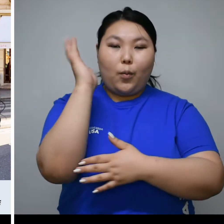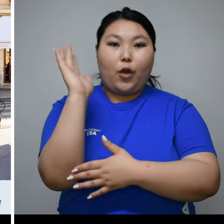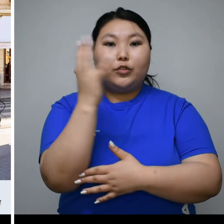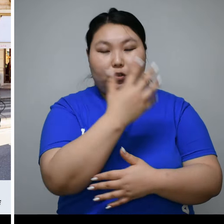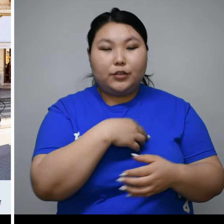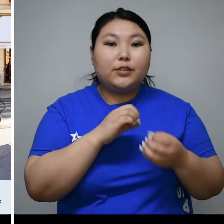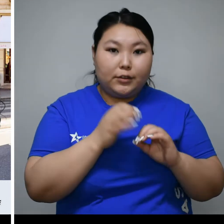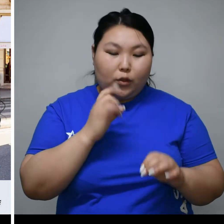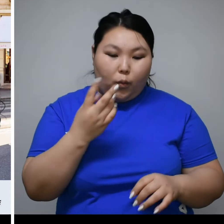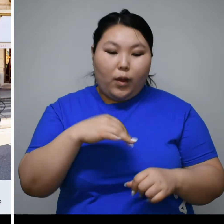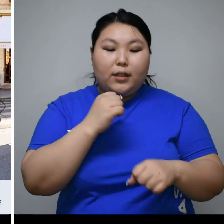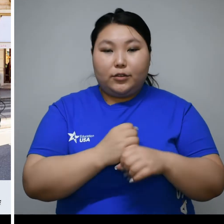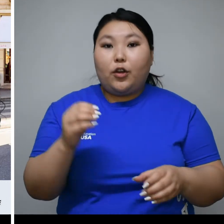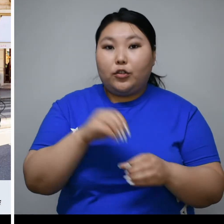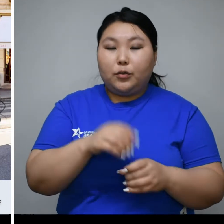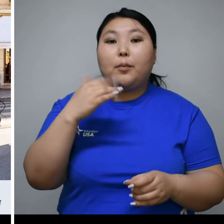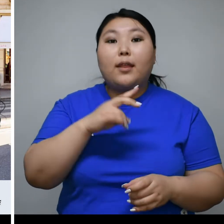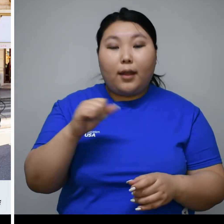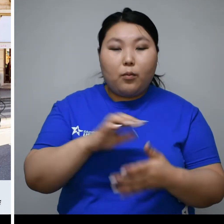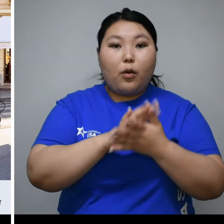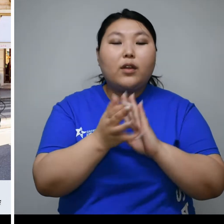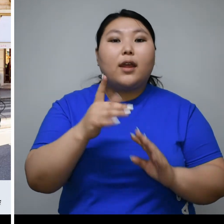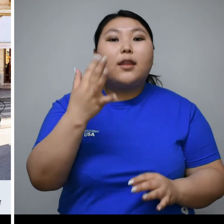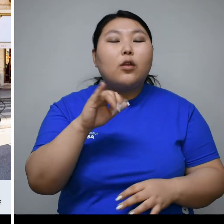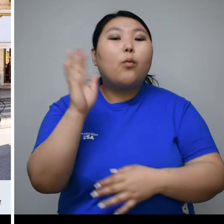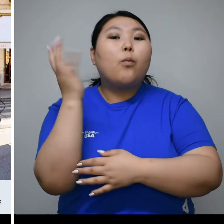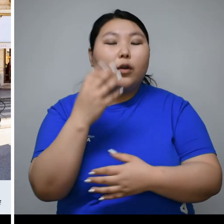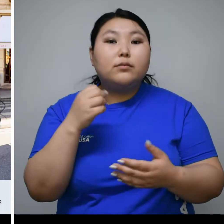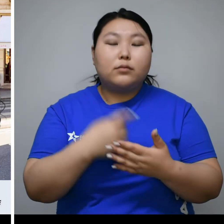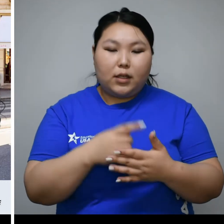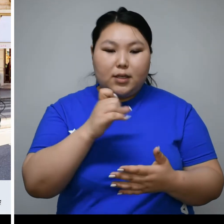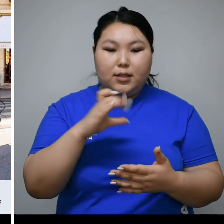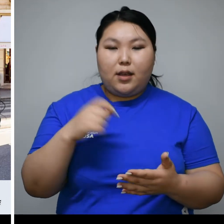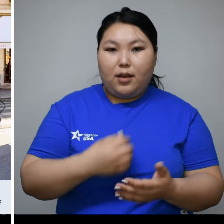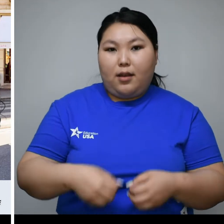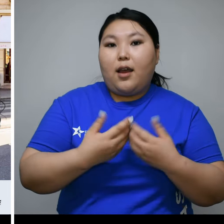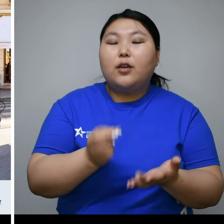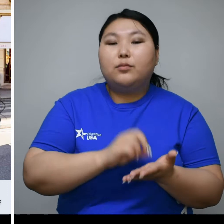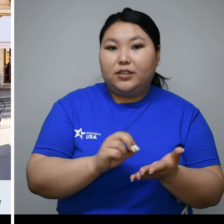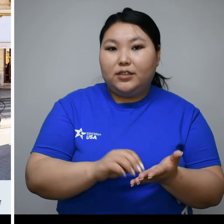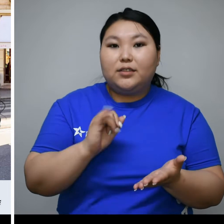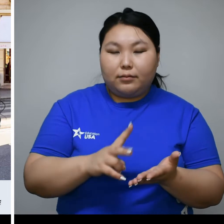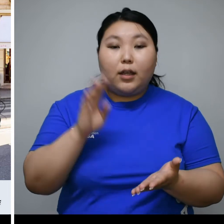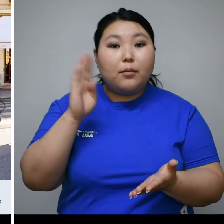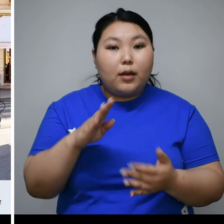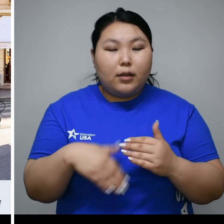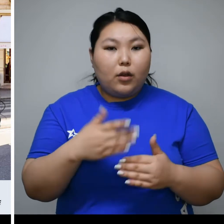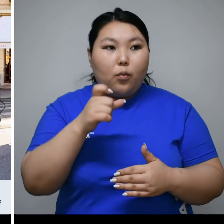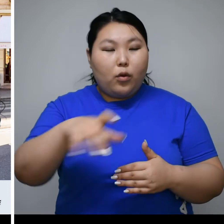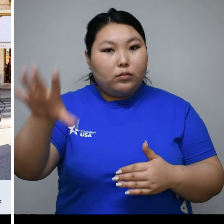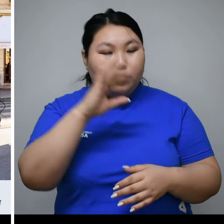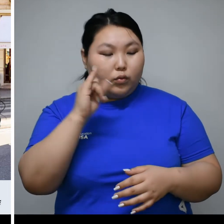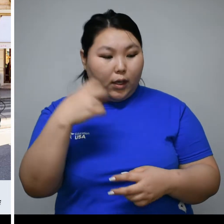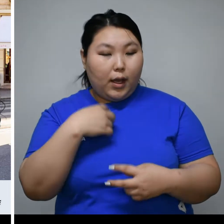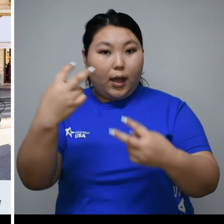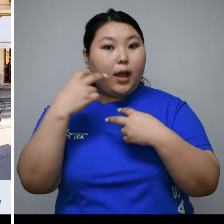мод тарьсан одоо үйл ажиллагаанд оролцсон байлаач яг хідэн мод тарьснаа эсэн дээрээ гаргаж бичсэн гэсэн. Тэгэхээр нөгөө